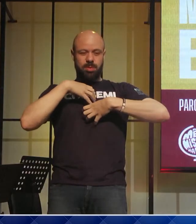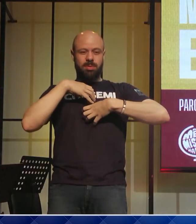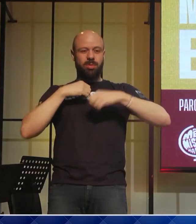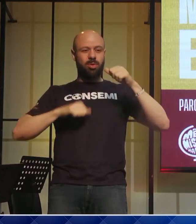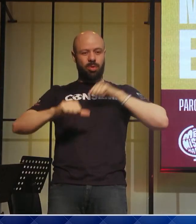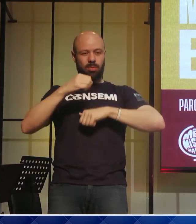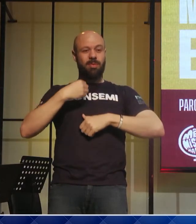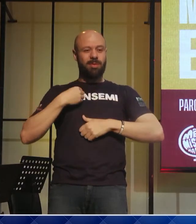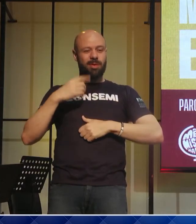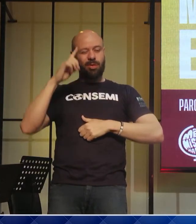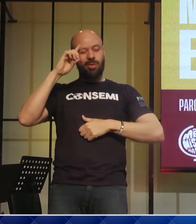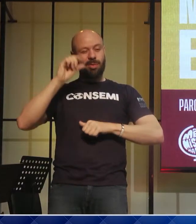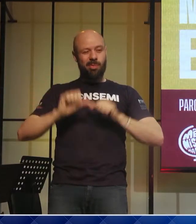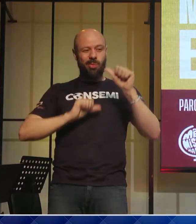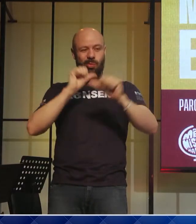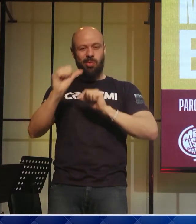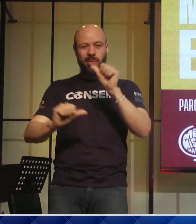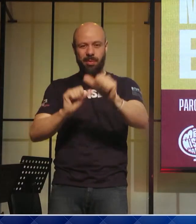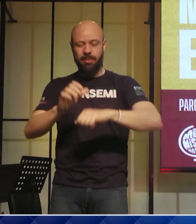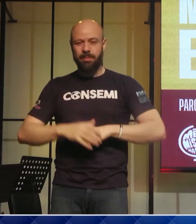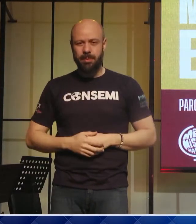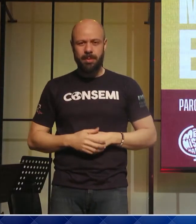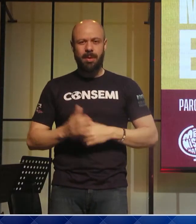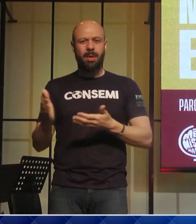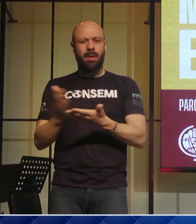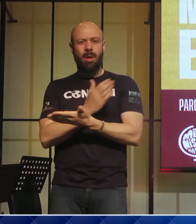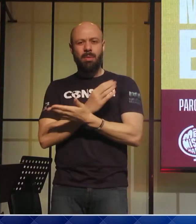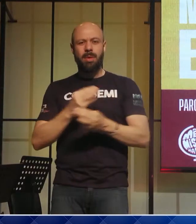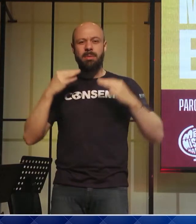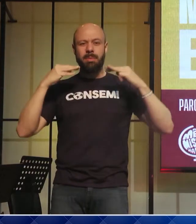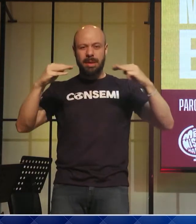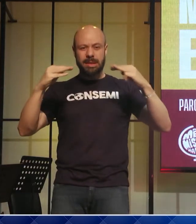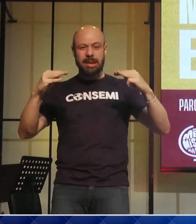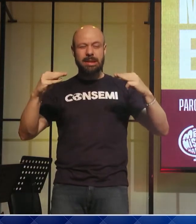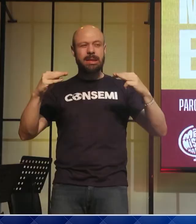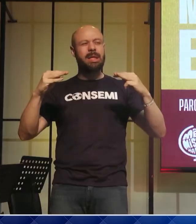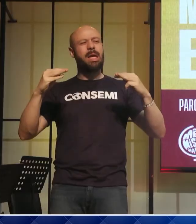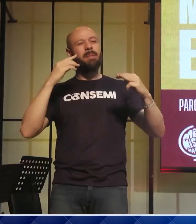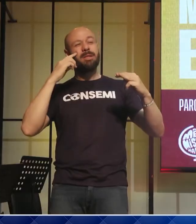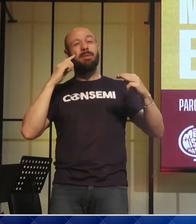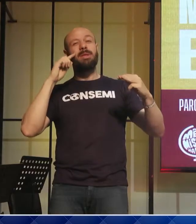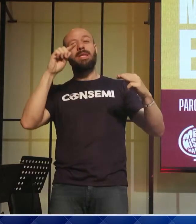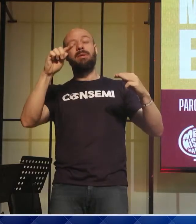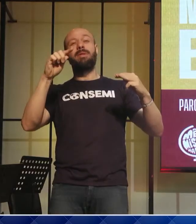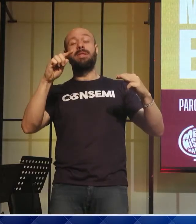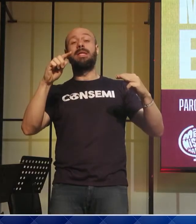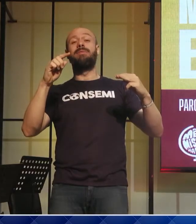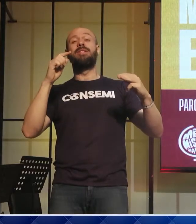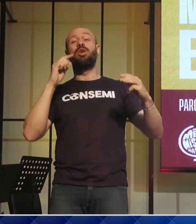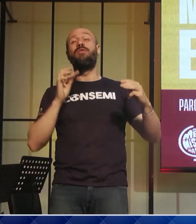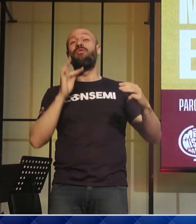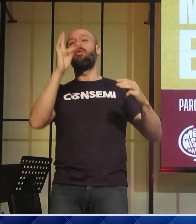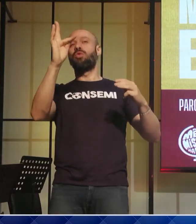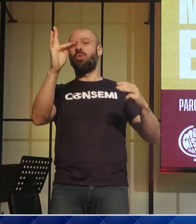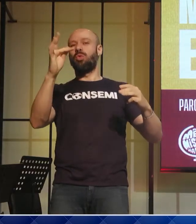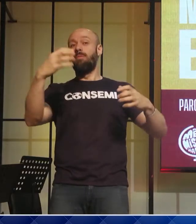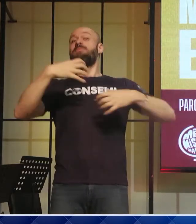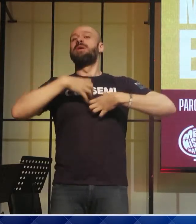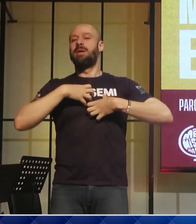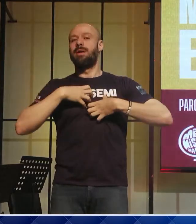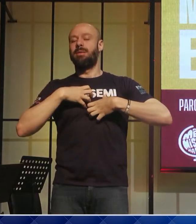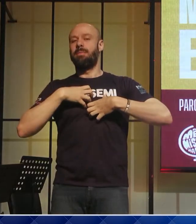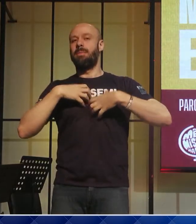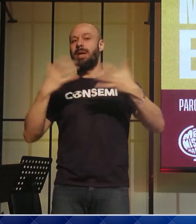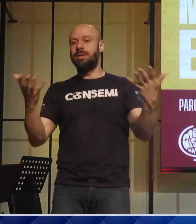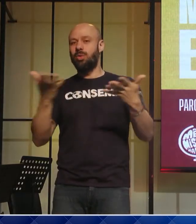dia a dia. E tem mensagem que só vai acontecer quando tocar a trombeta. E essa mensagem de